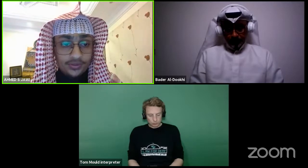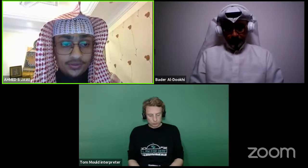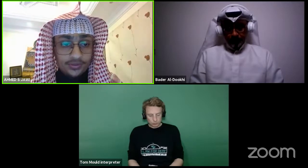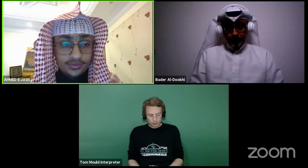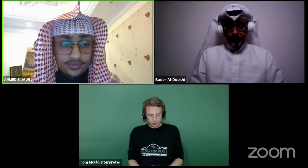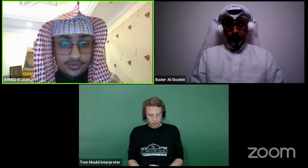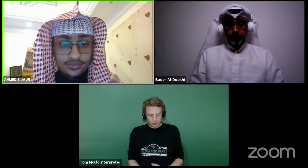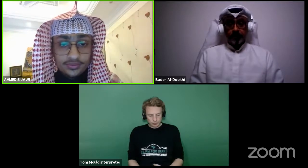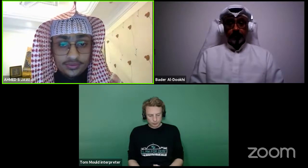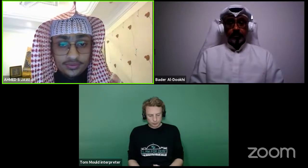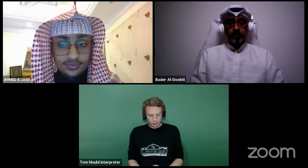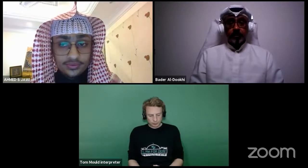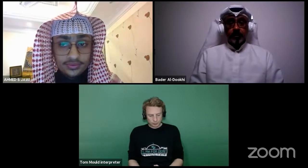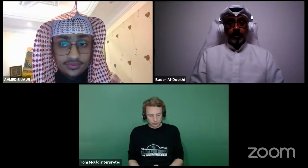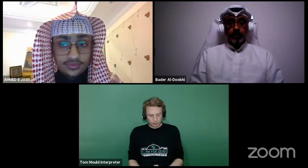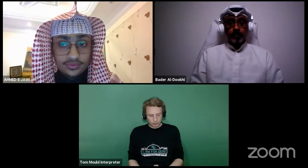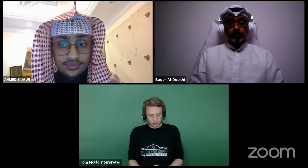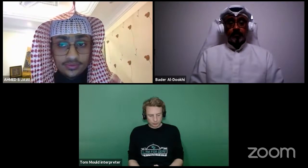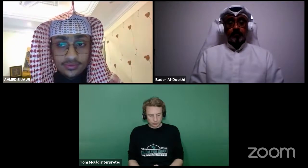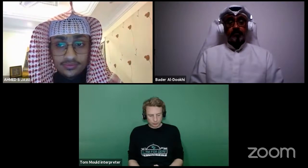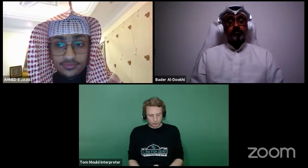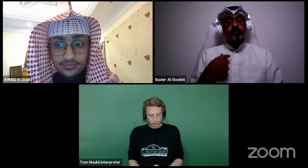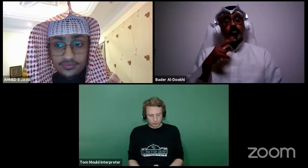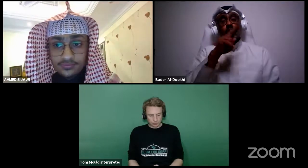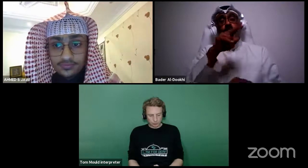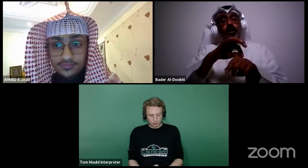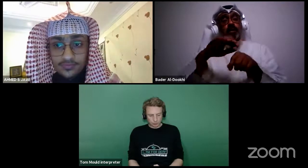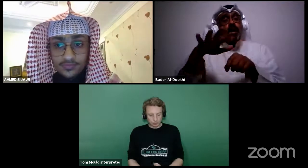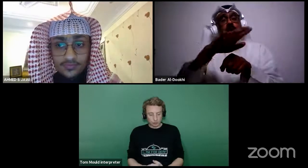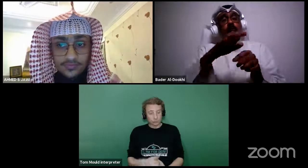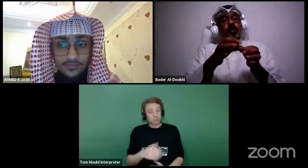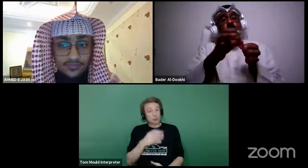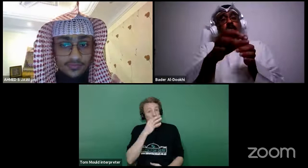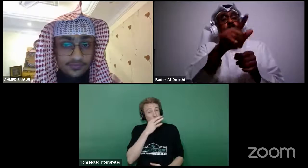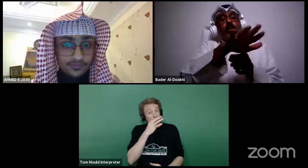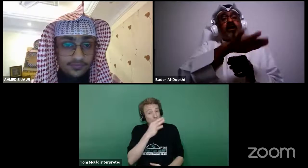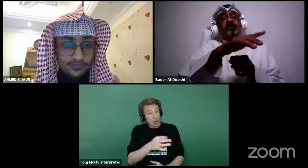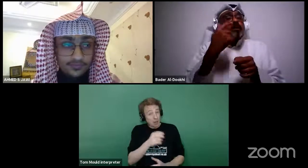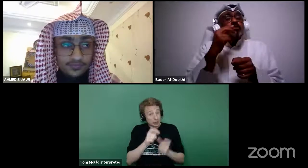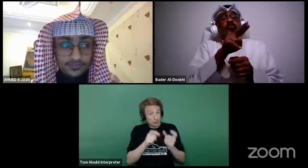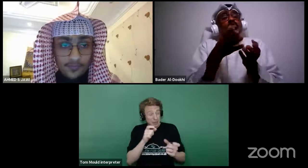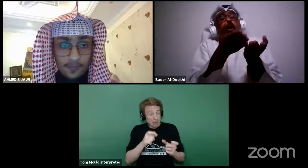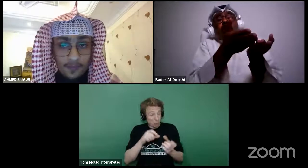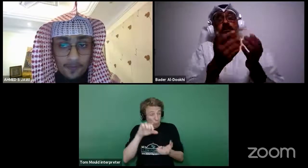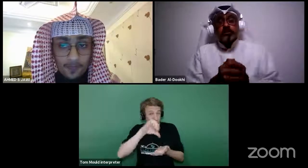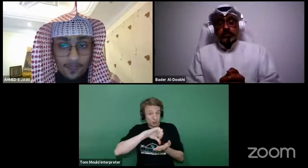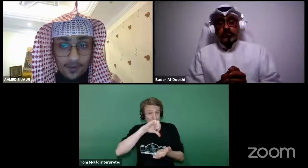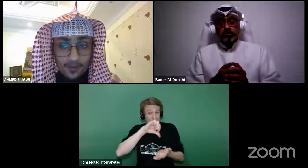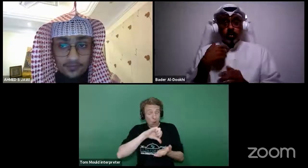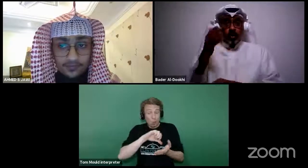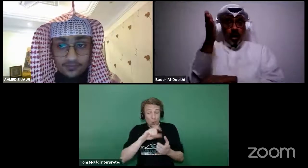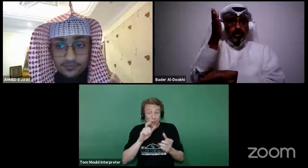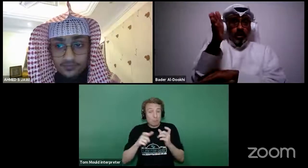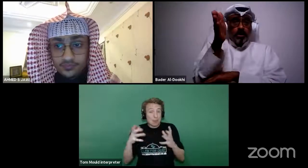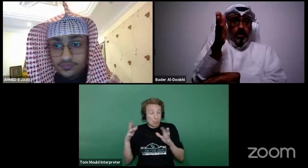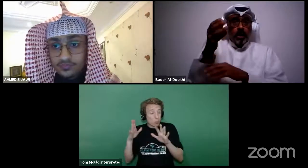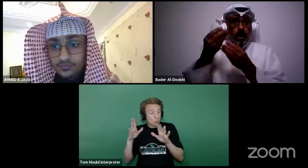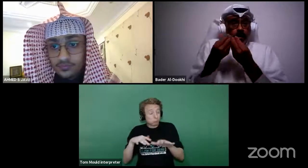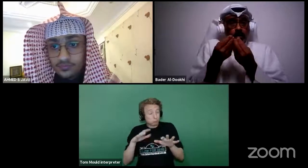لصادقون. And ask the people of the town where we have been, and the caravan in which we